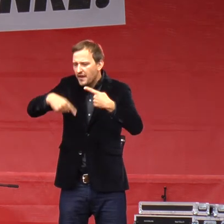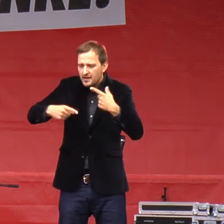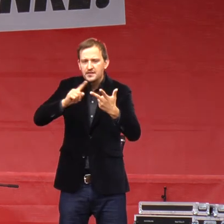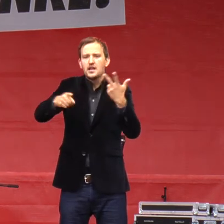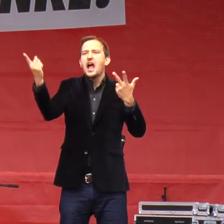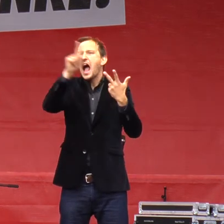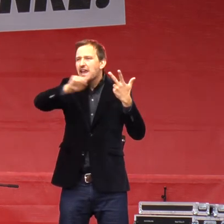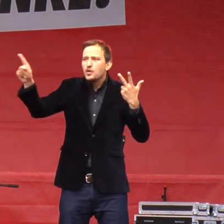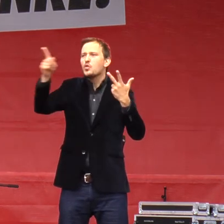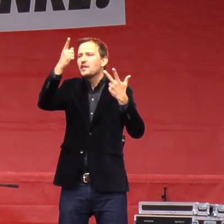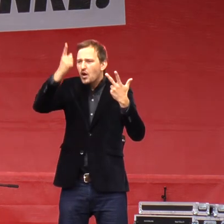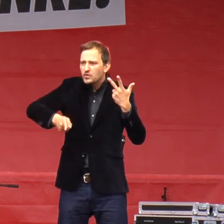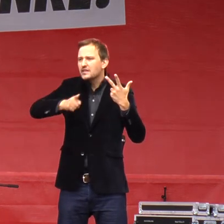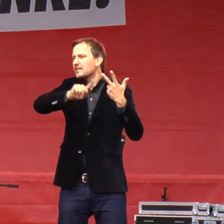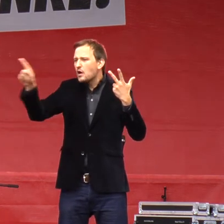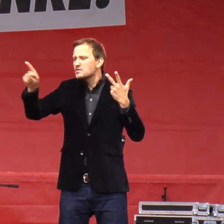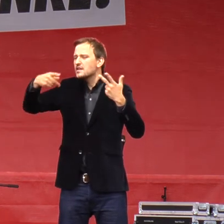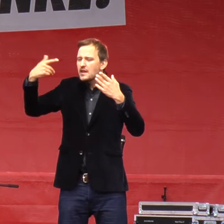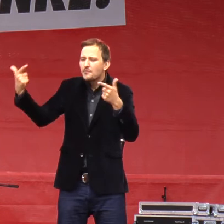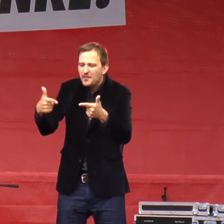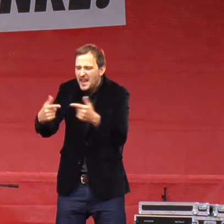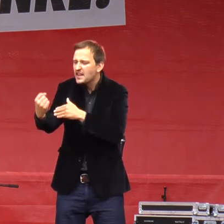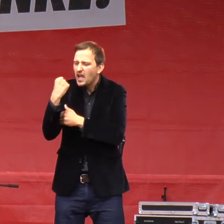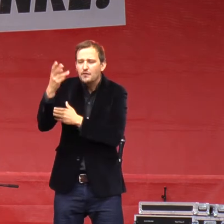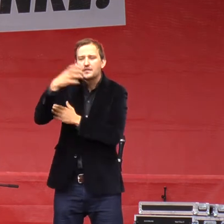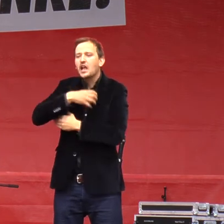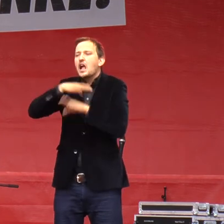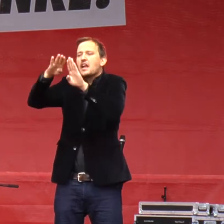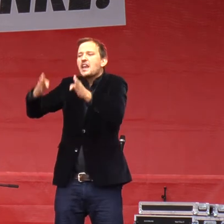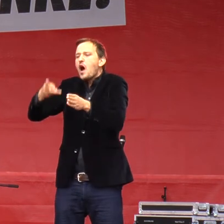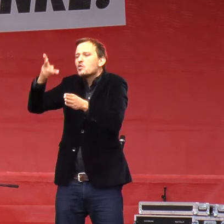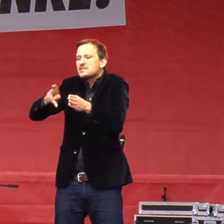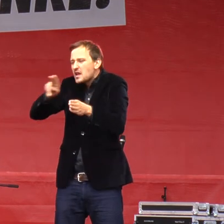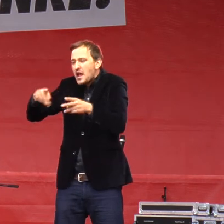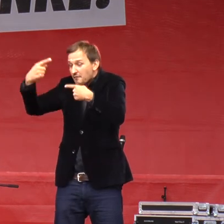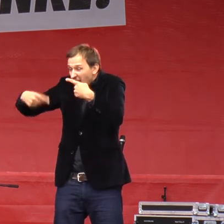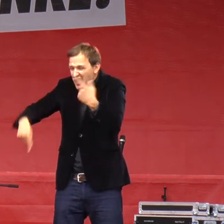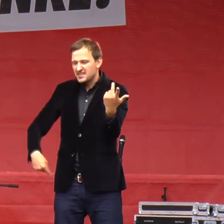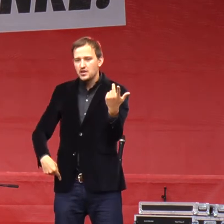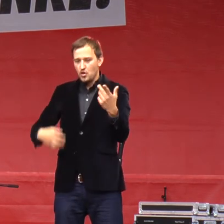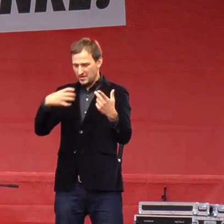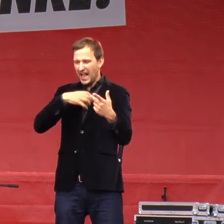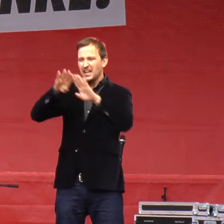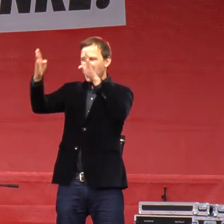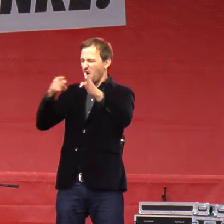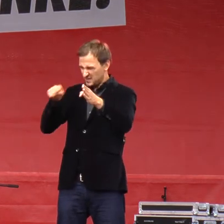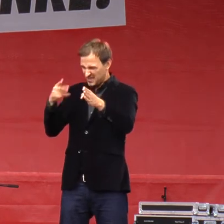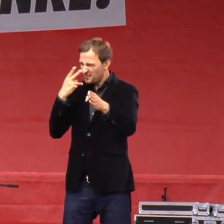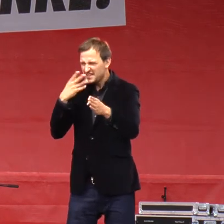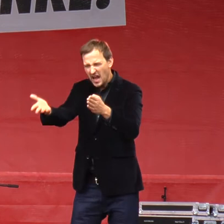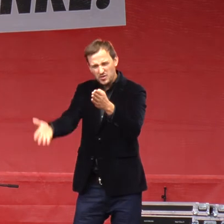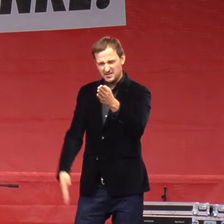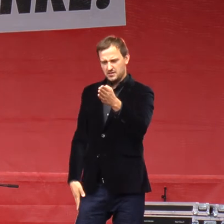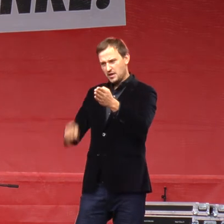100.000 Pflegekräfte in den Krankenhäusern. Und über die Bedingungen in den Krankenhäusern kann man sich nur ärgern. In